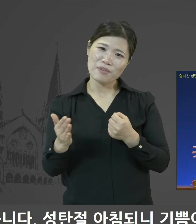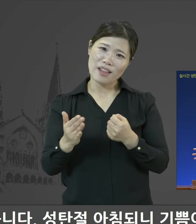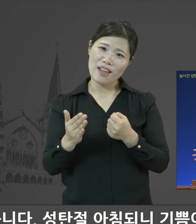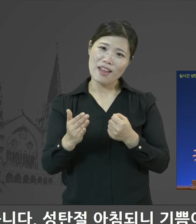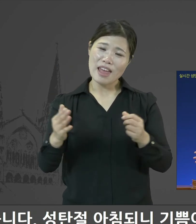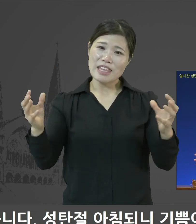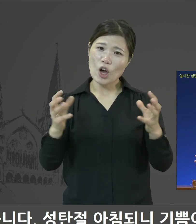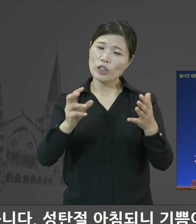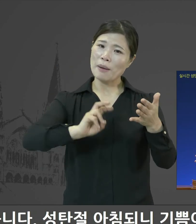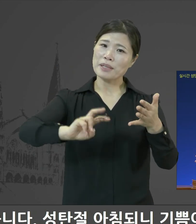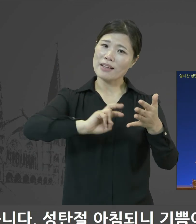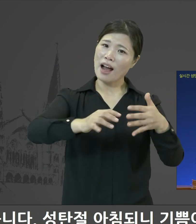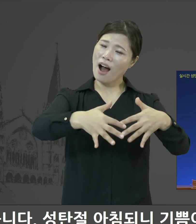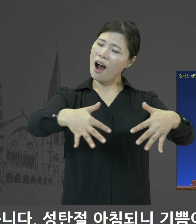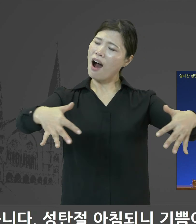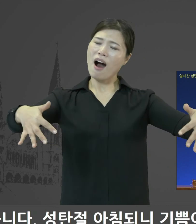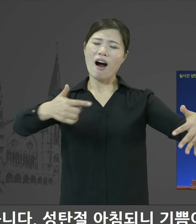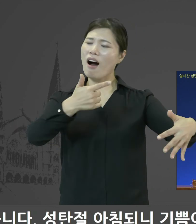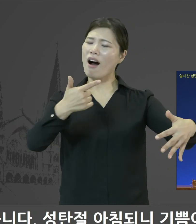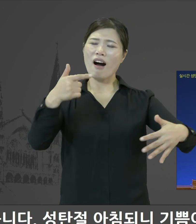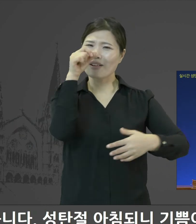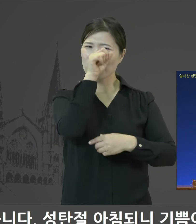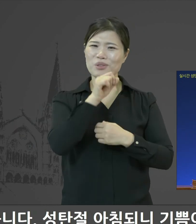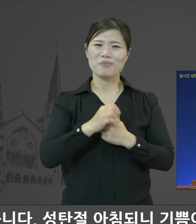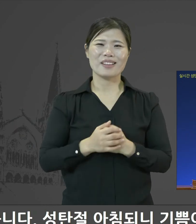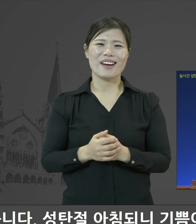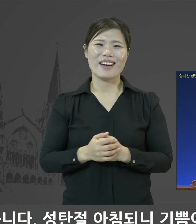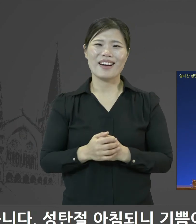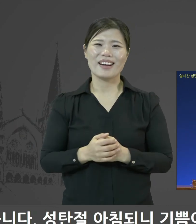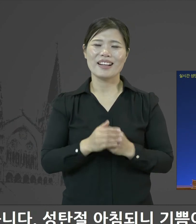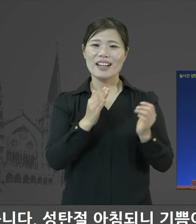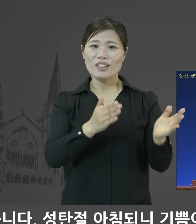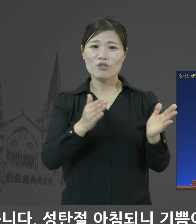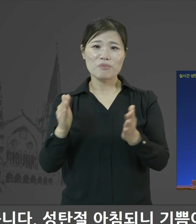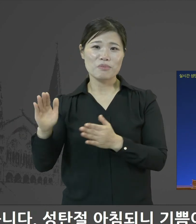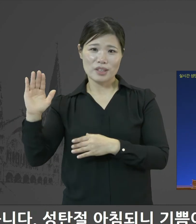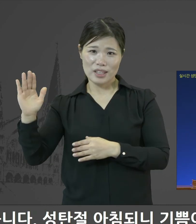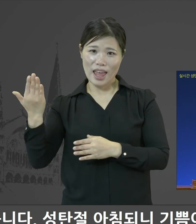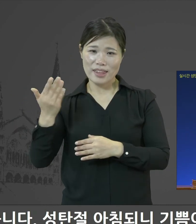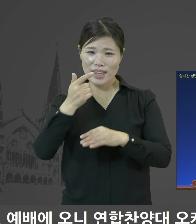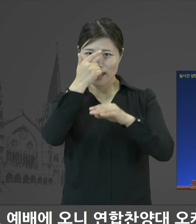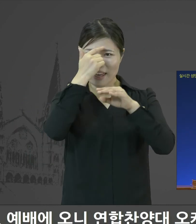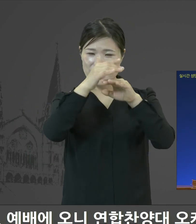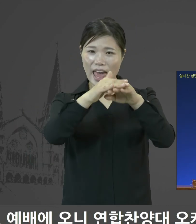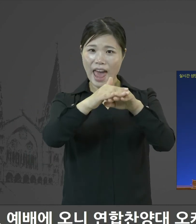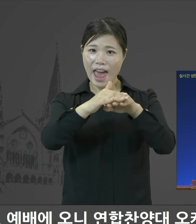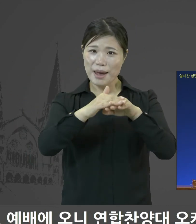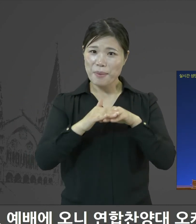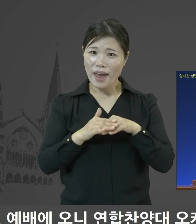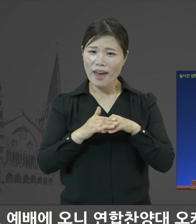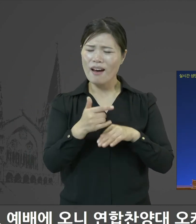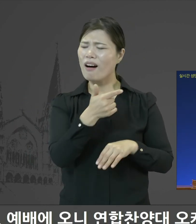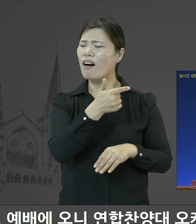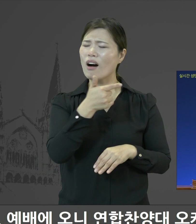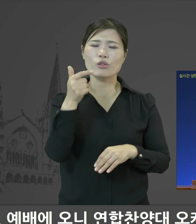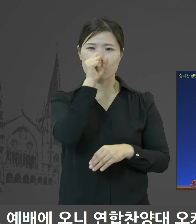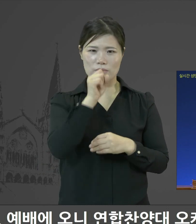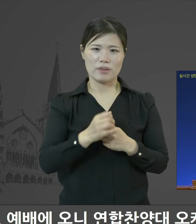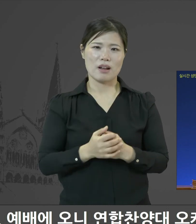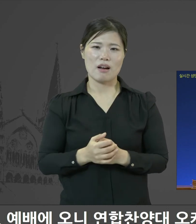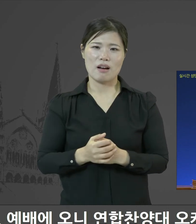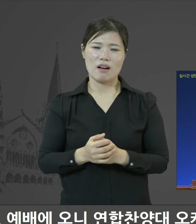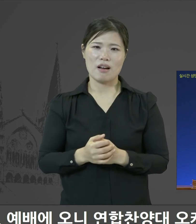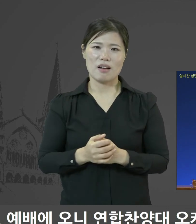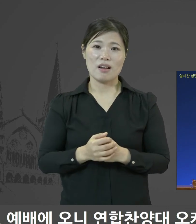연합찬양대 오케스트라 찬양 얼마나 은혜롭습니까? 이 준비된 이 예배를 드리는 게 얼마나 좋습니까?